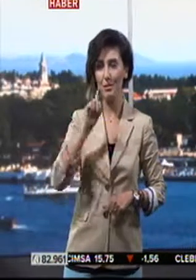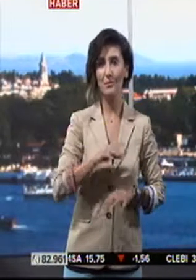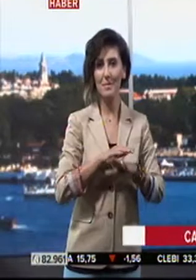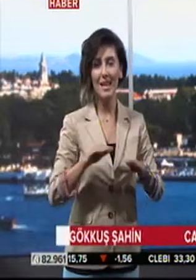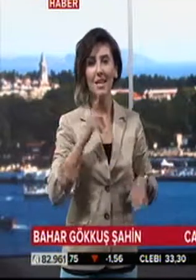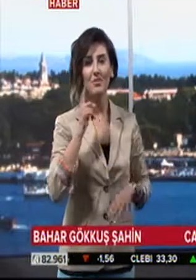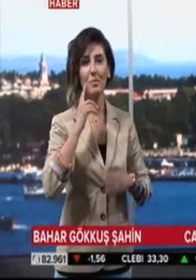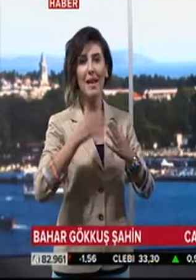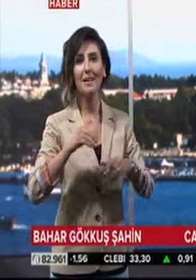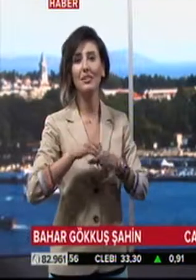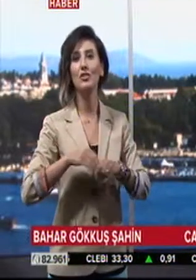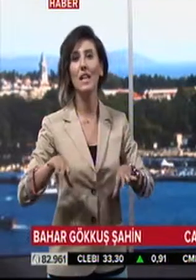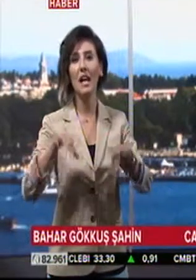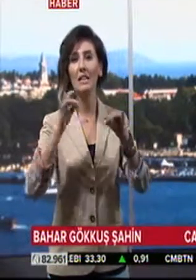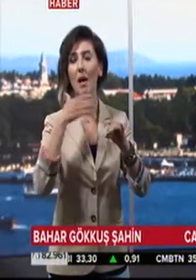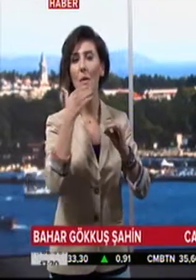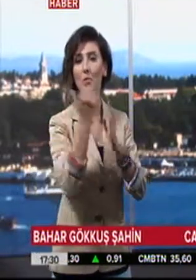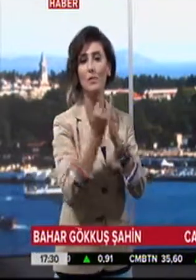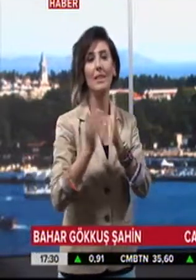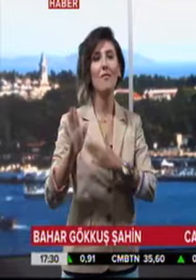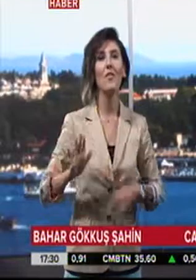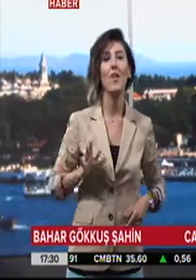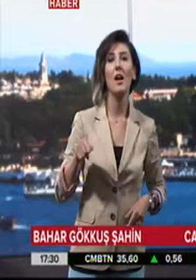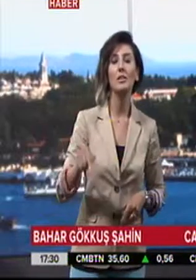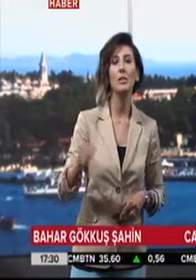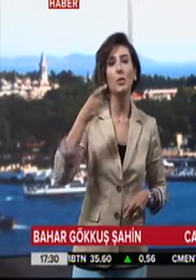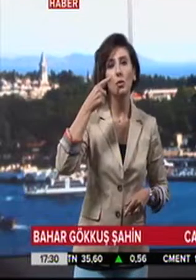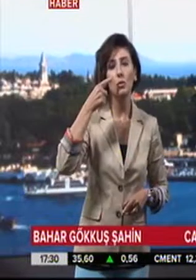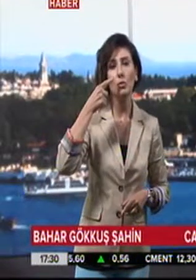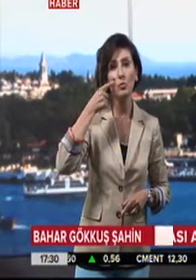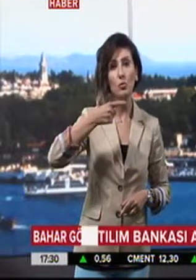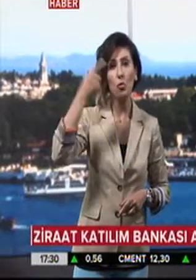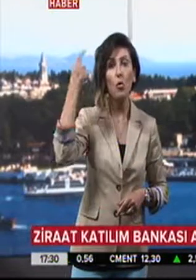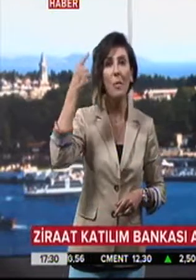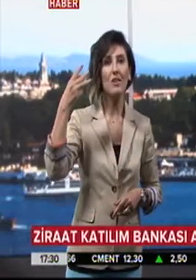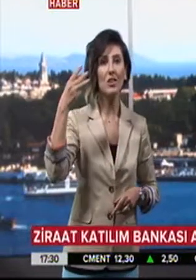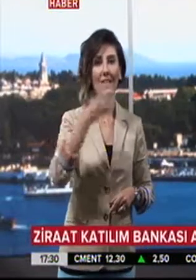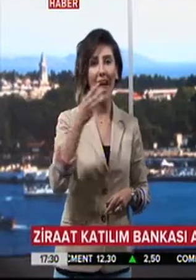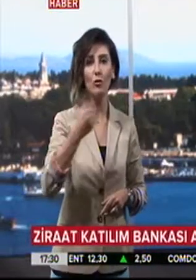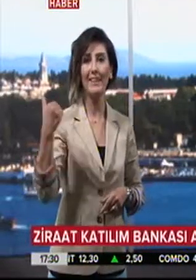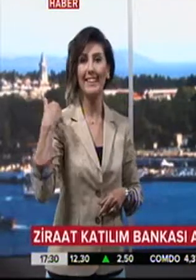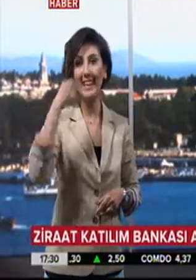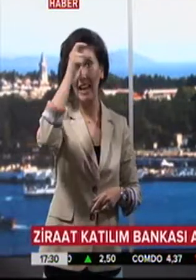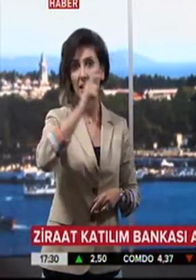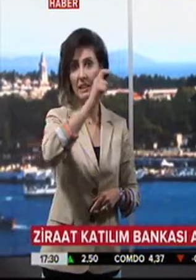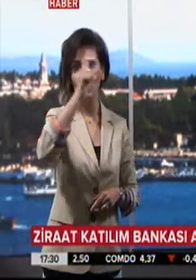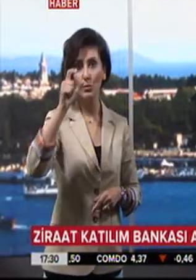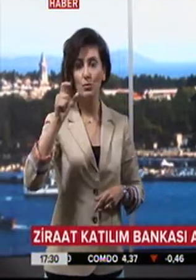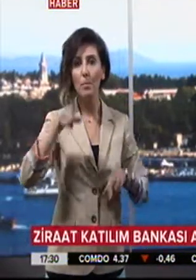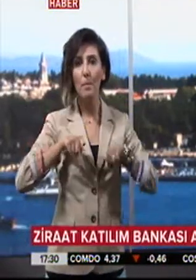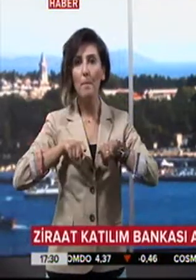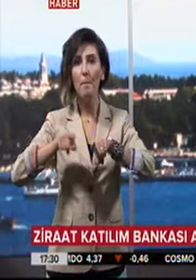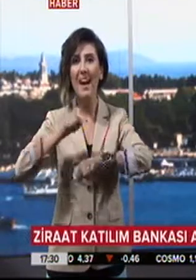Gün biterken işitme engeller için hazırladığımız haberlerle devam ediyoruz. Cumhurbaşkanı Recep Tayyip Erdoğan,